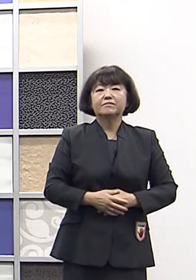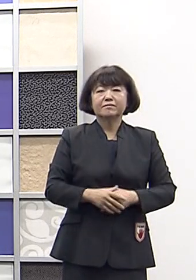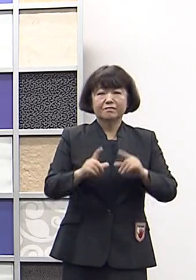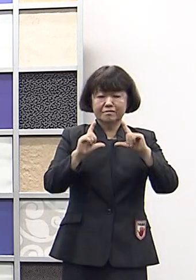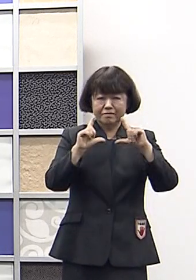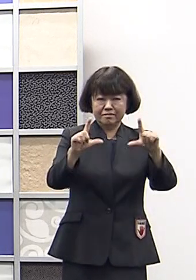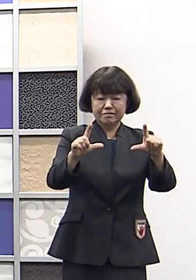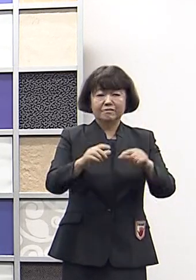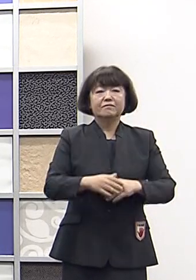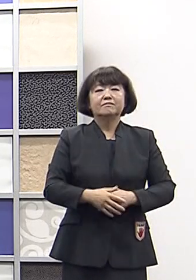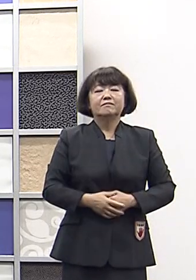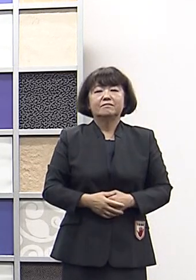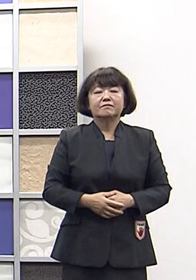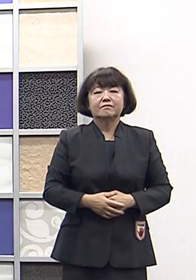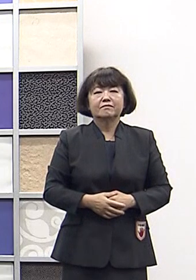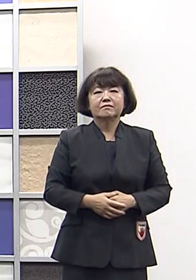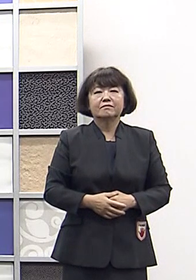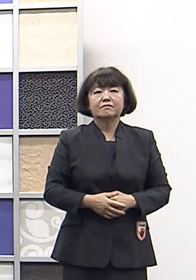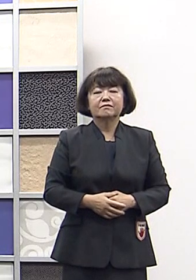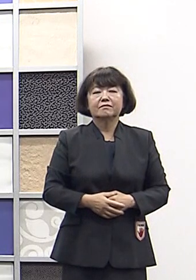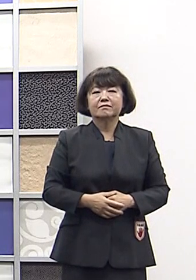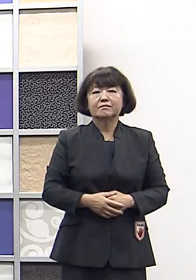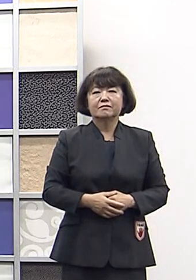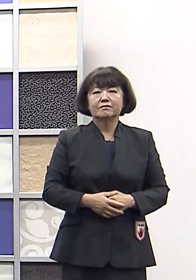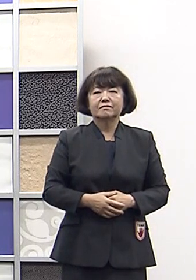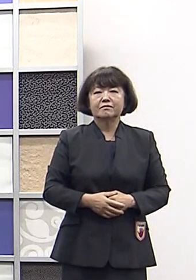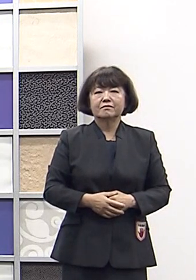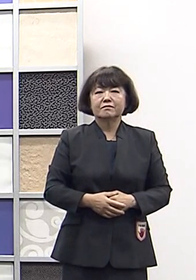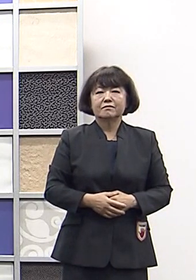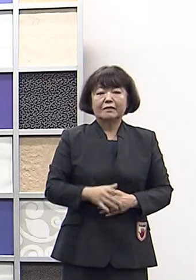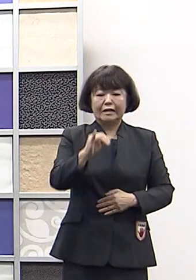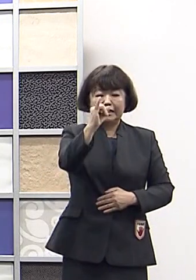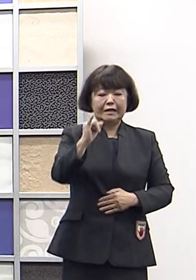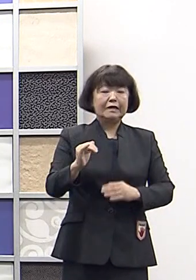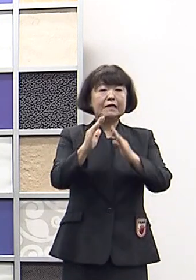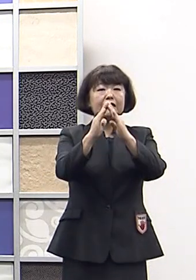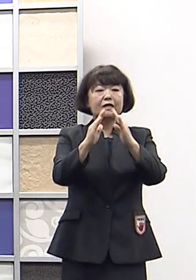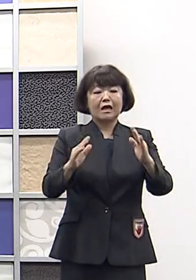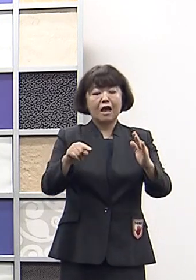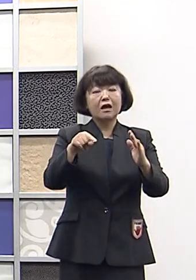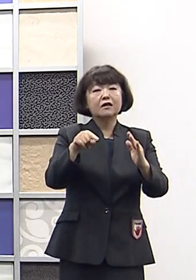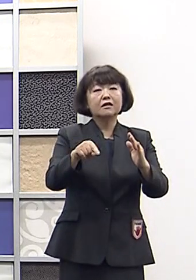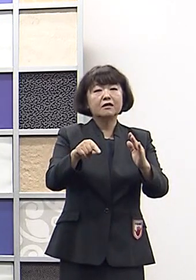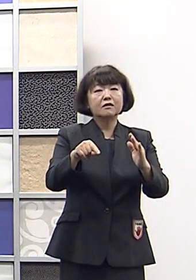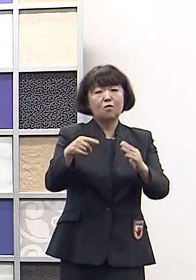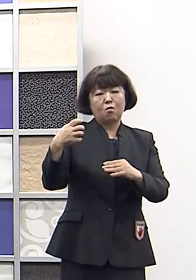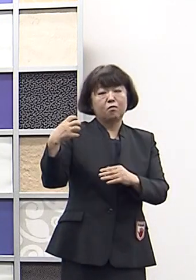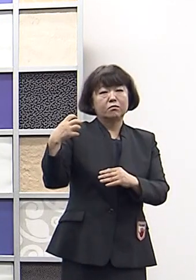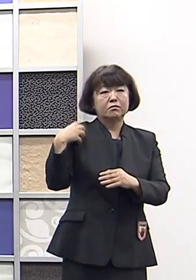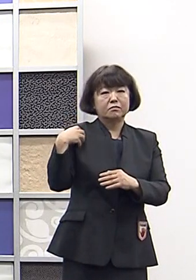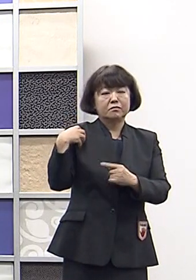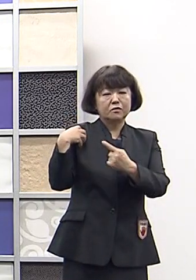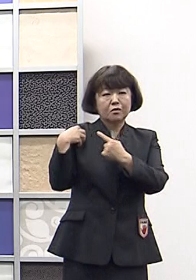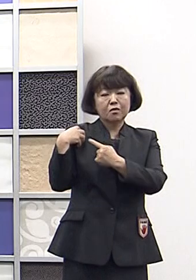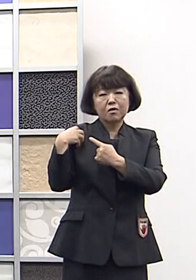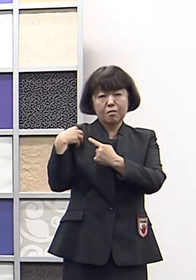まず一つはですね、このまずこの委員会のまず所管自体は、